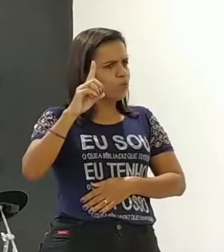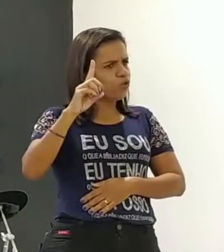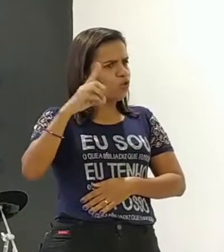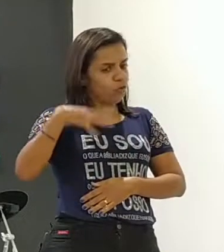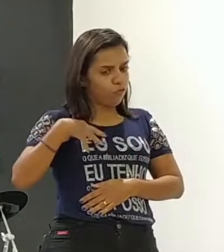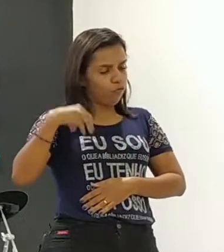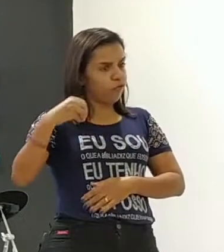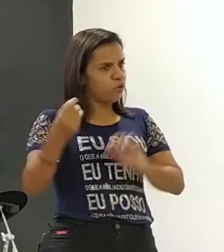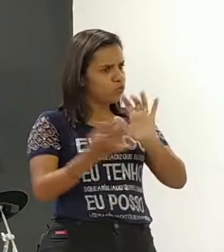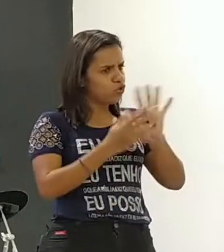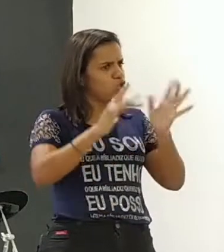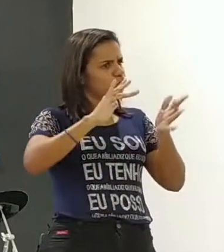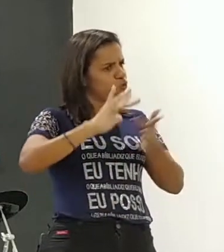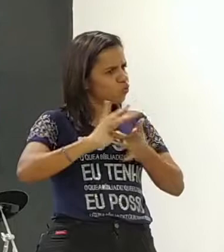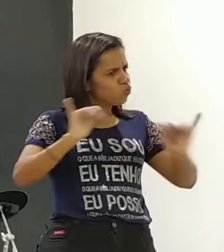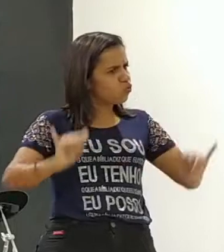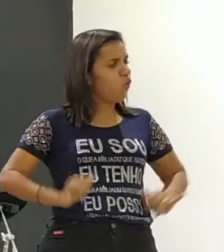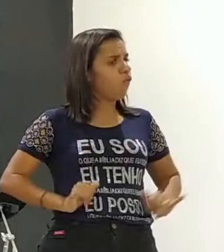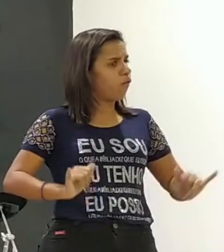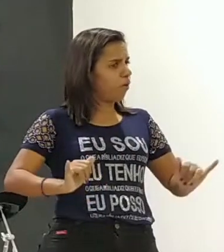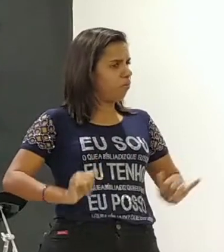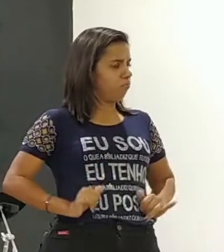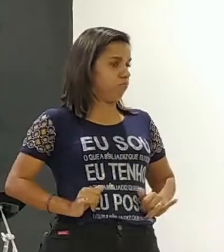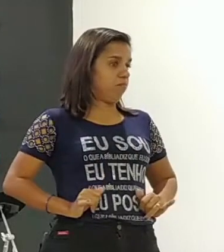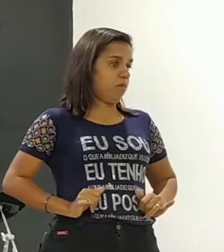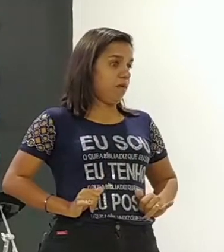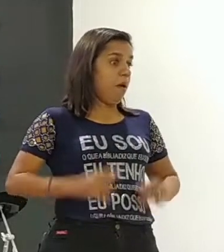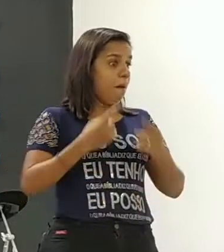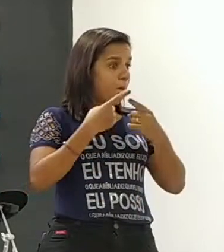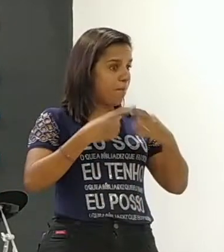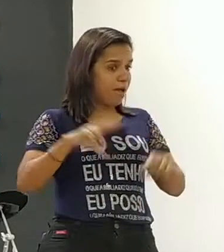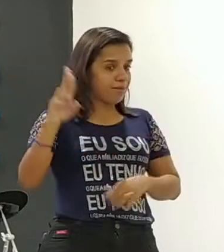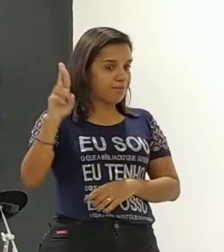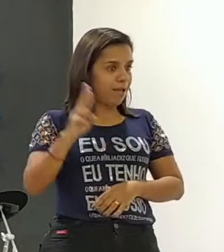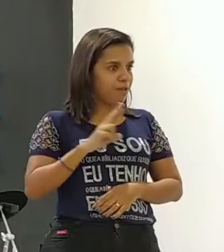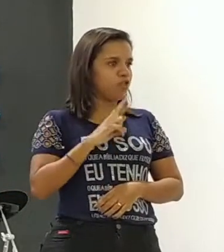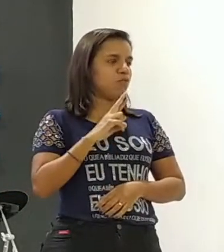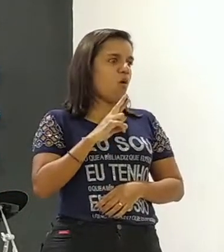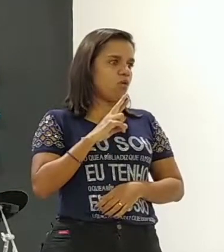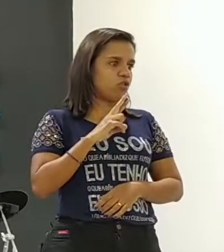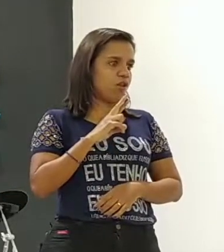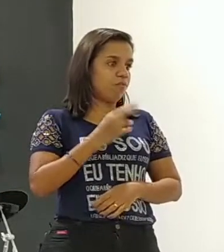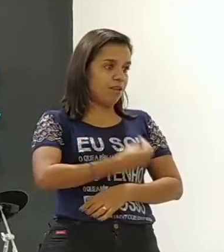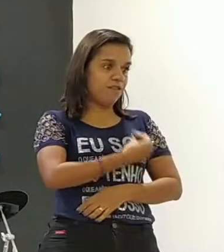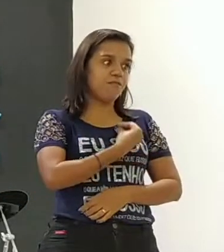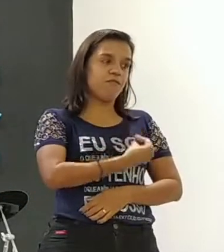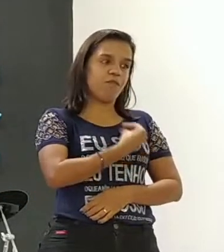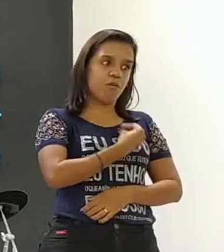não necessariamente importava o que Cristo passou, mas o resultado do Evangelho que